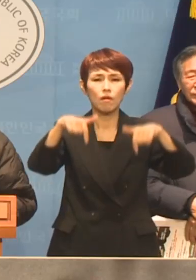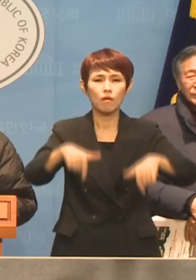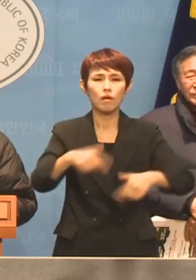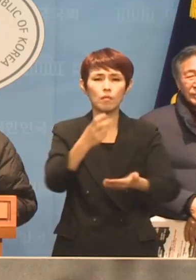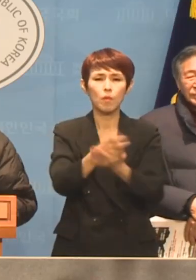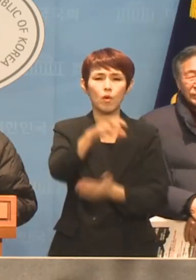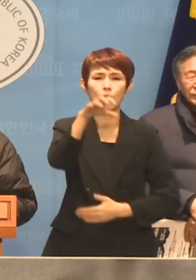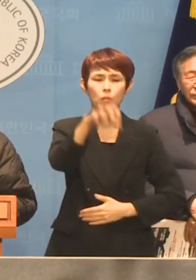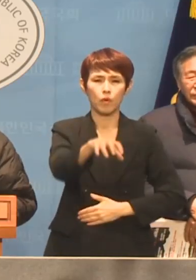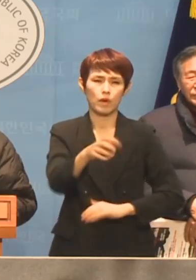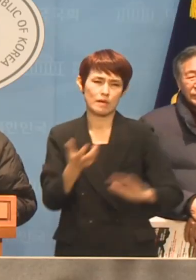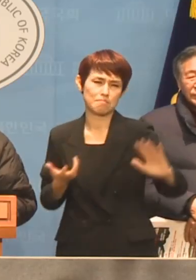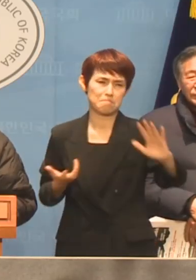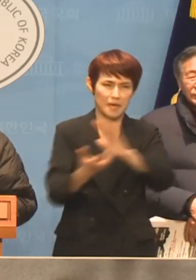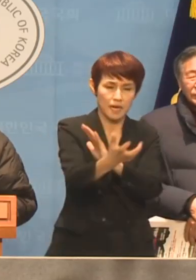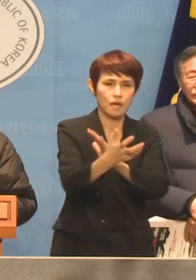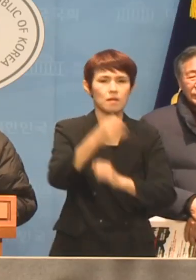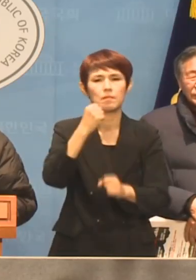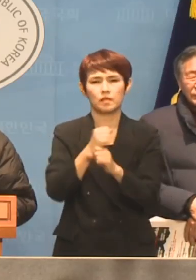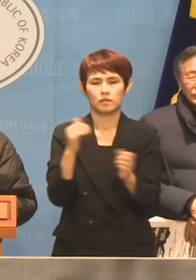폭력 사태를 촉발했다.